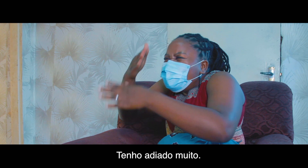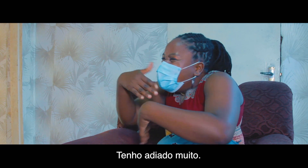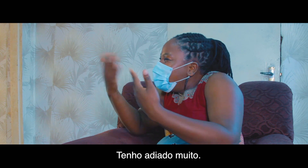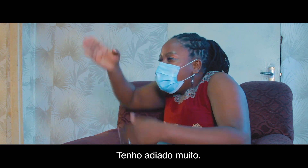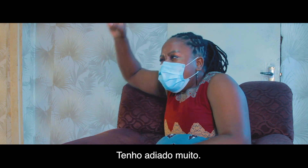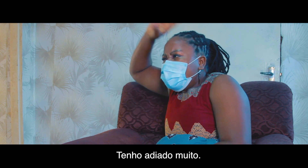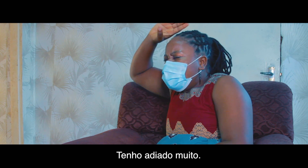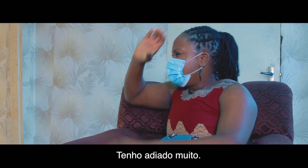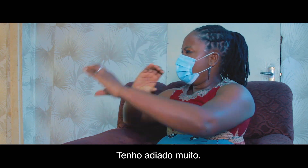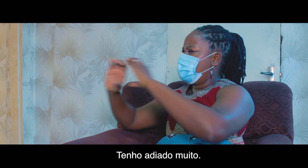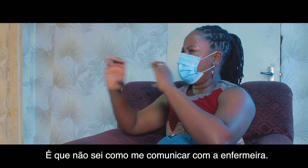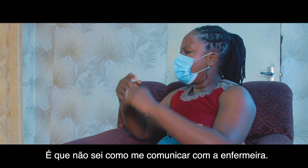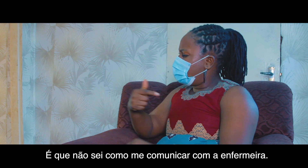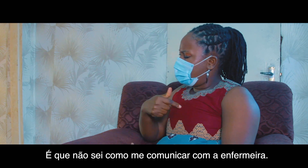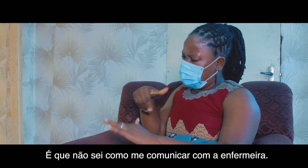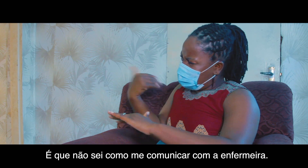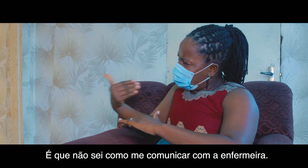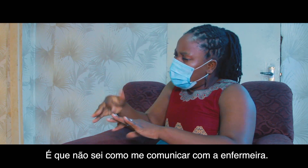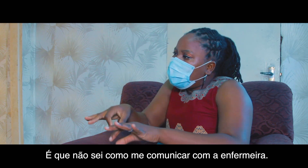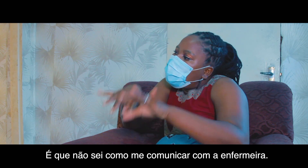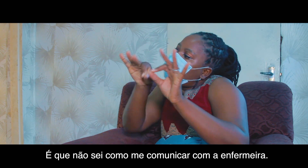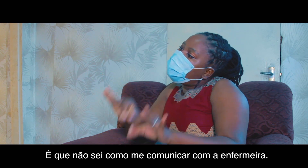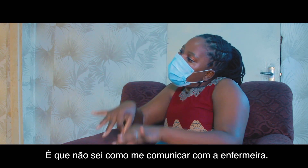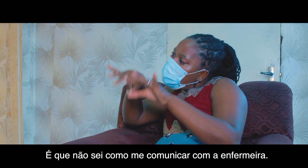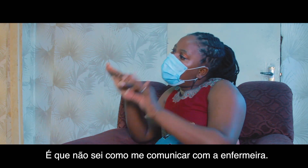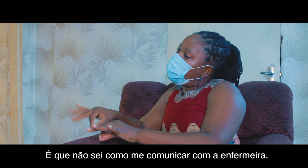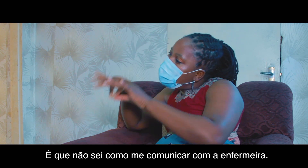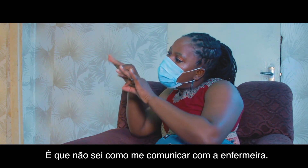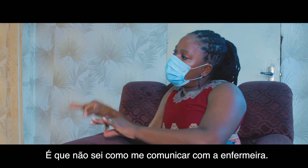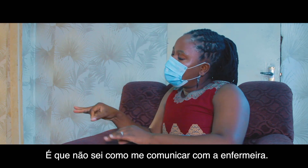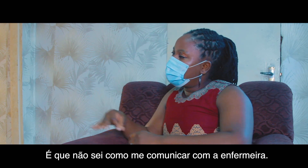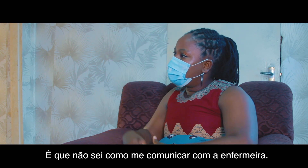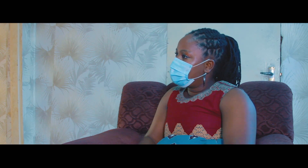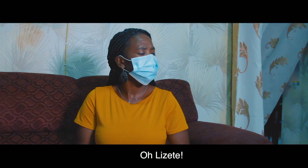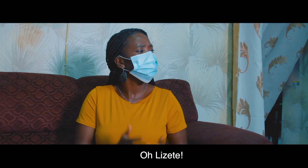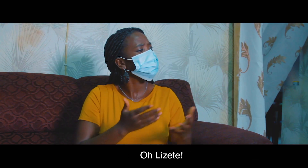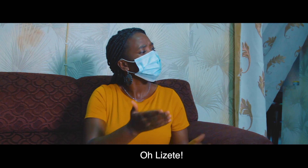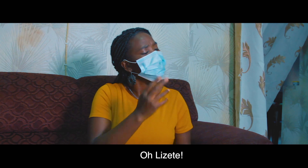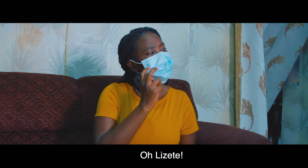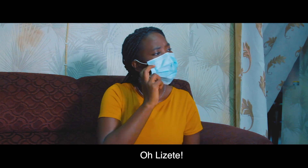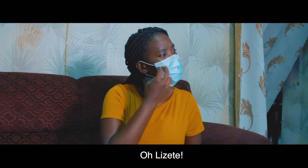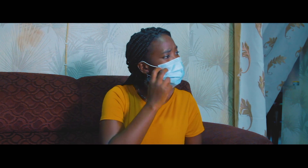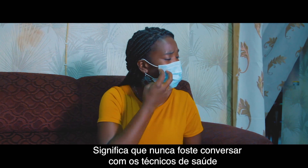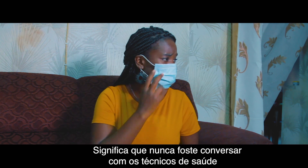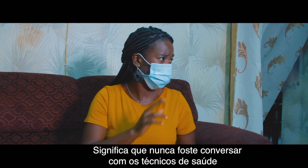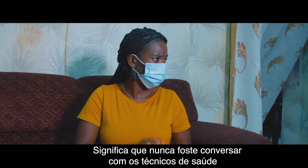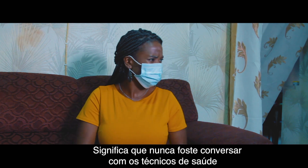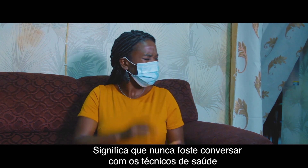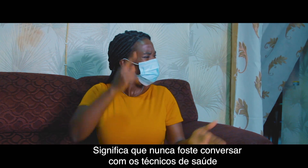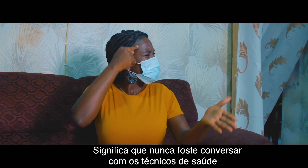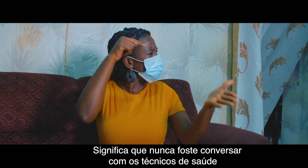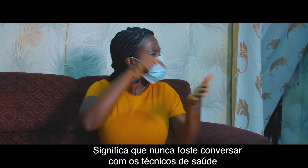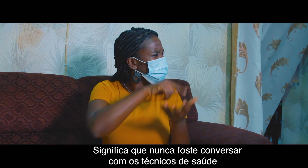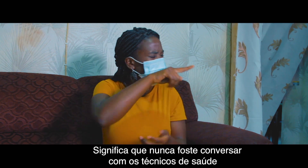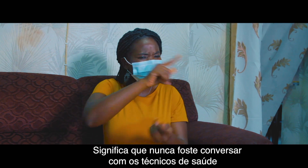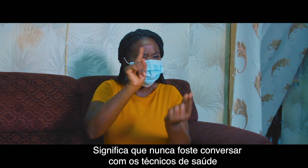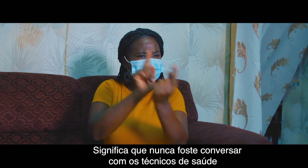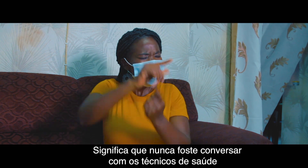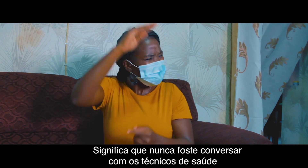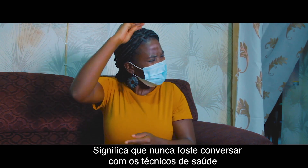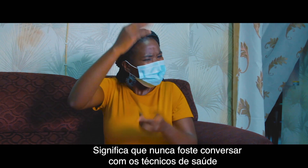Tenho adiado muito. É que não sei como me comunicar com a enfermeira. Oh, Lisete, significa que nunca